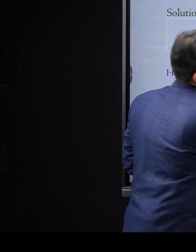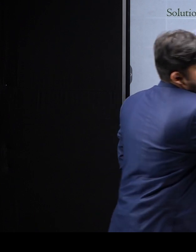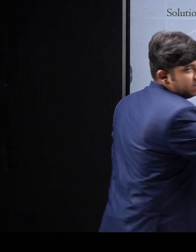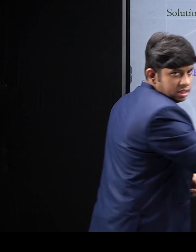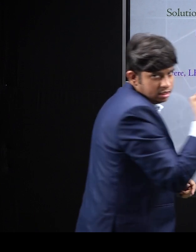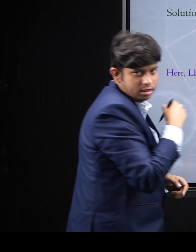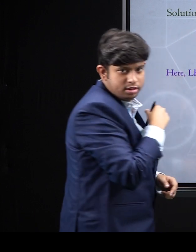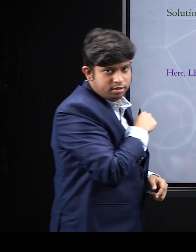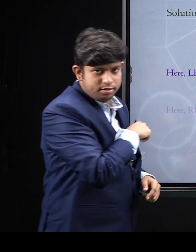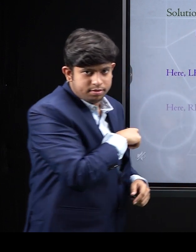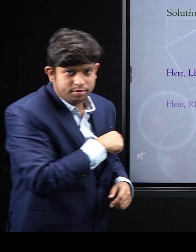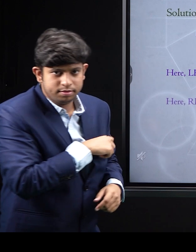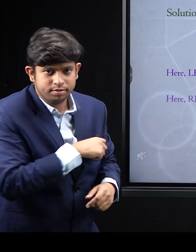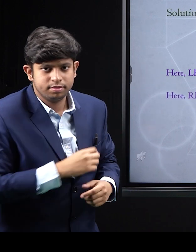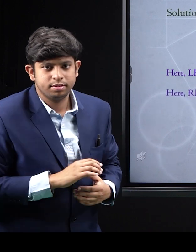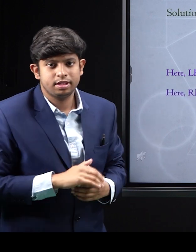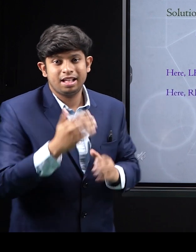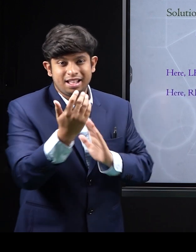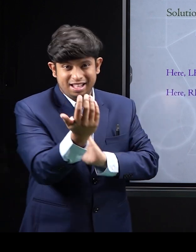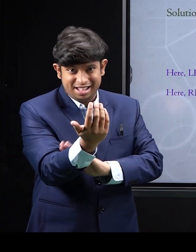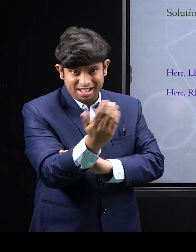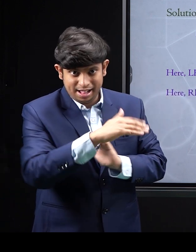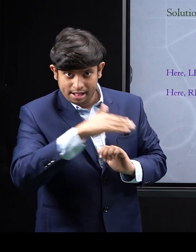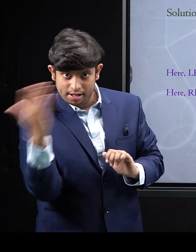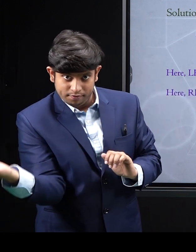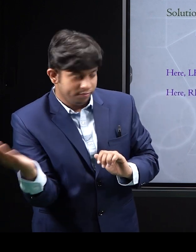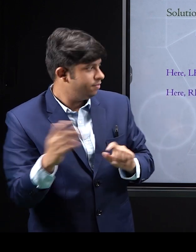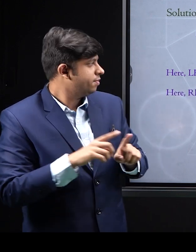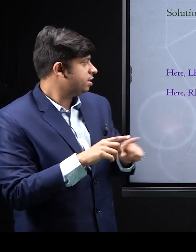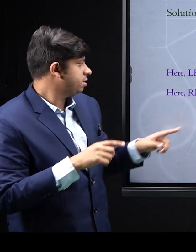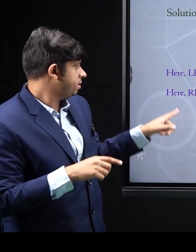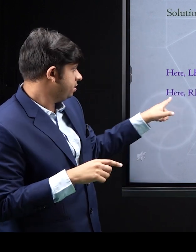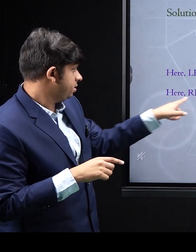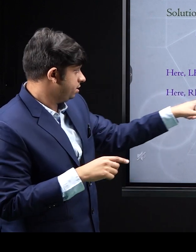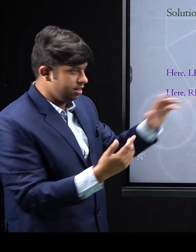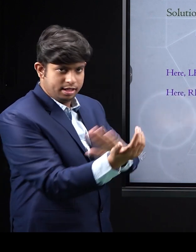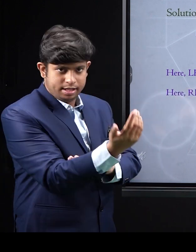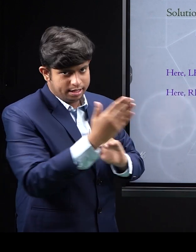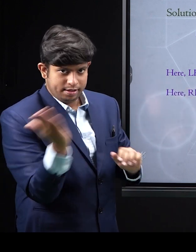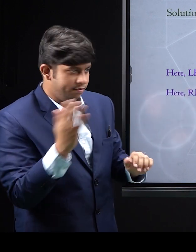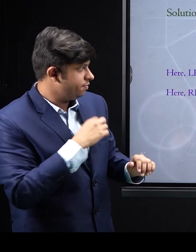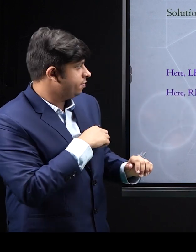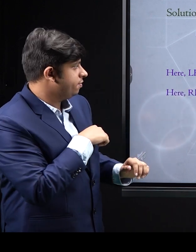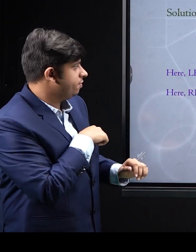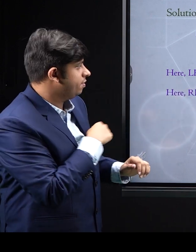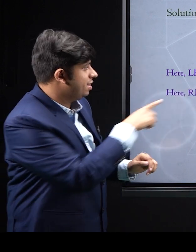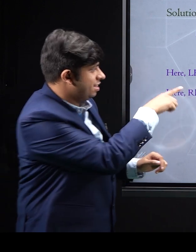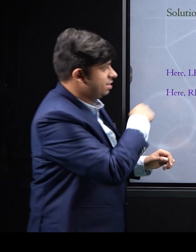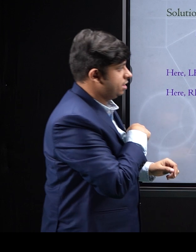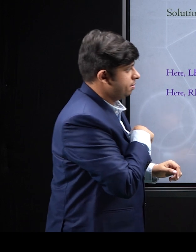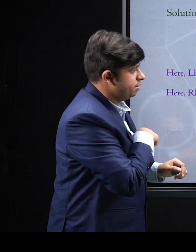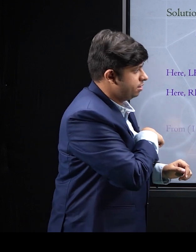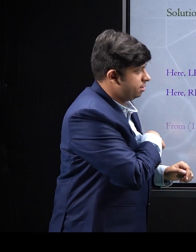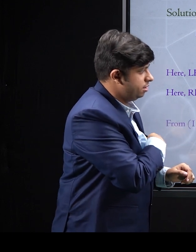3. ఇక్కడ RHS మనకు x ప్లస్ 4 ఇంటూ x మైనస్ 4